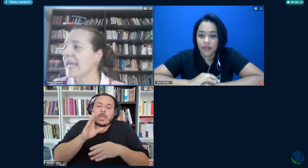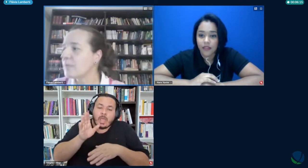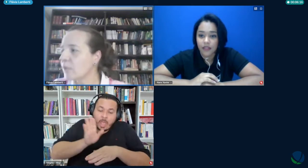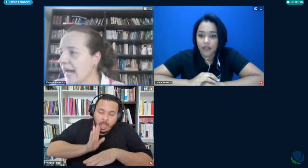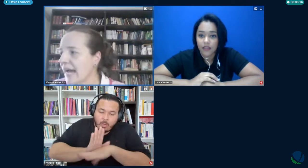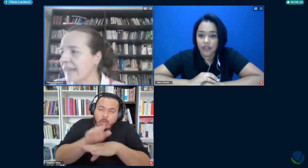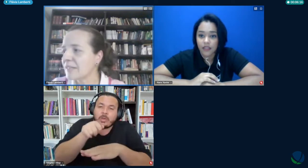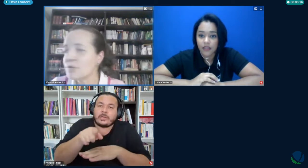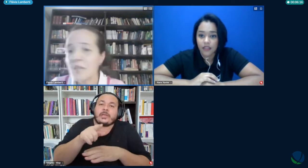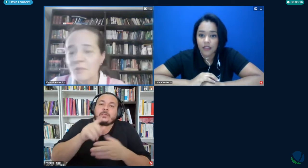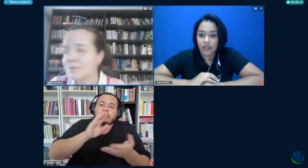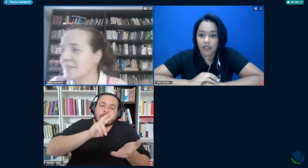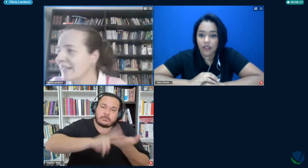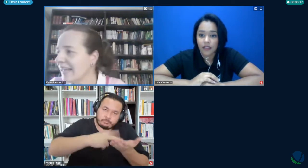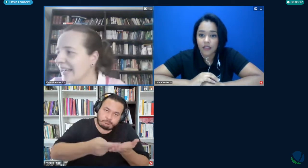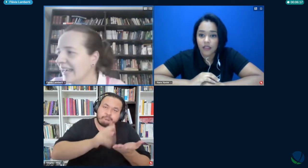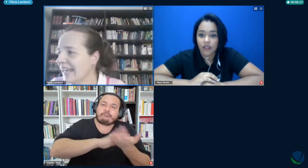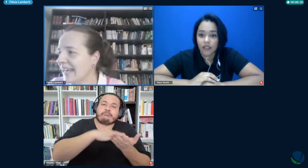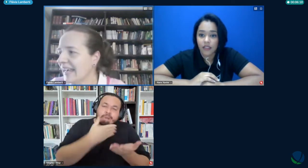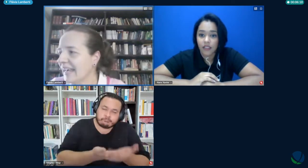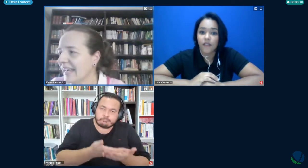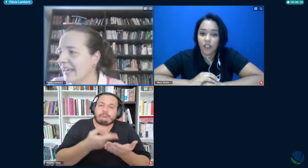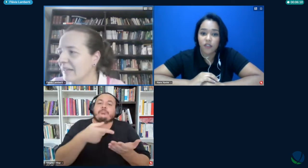a elaborar a tradução